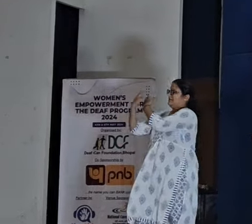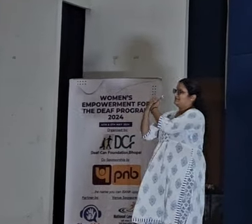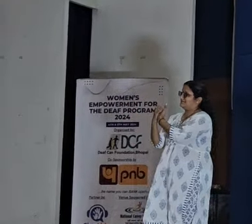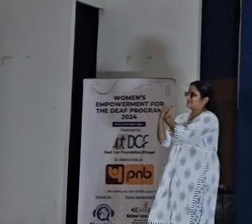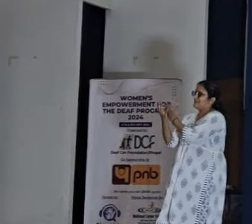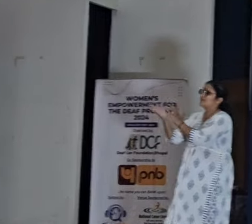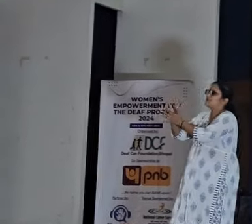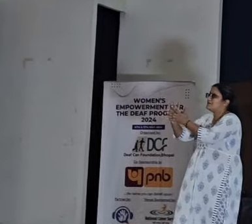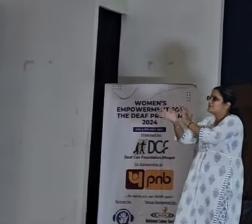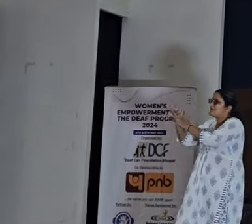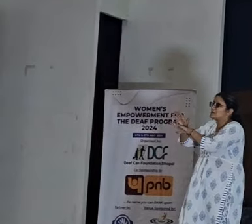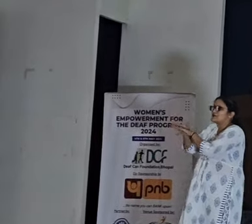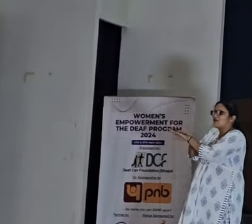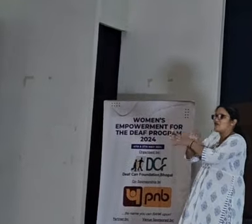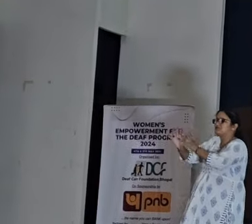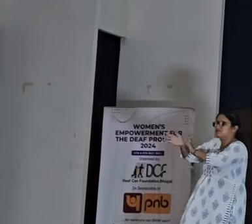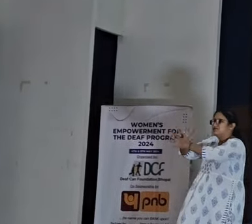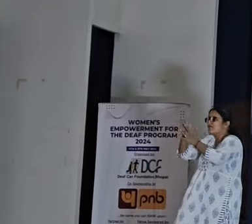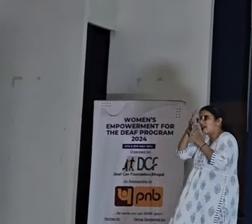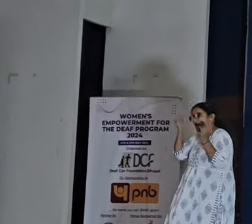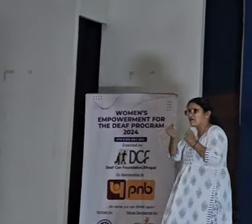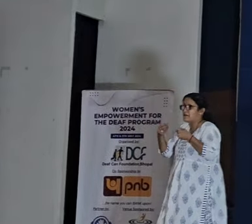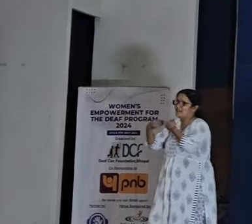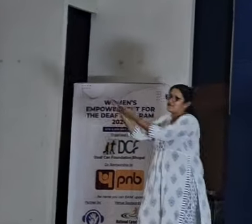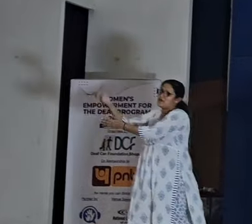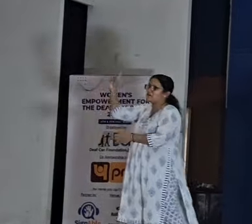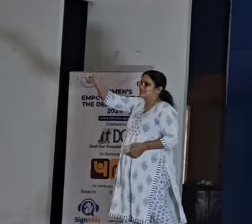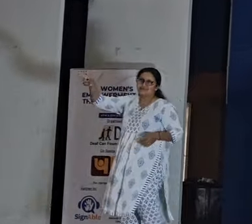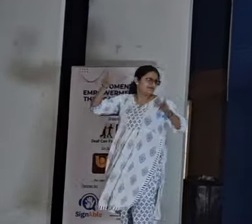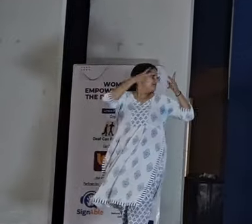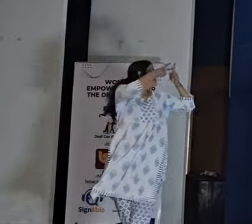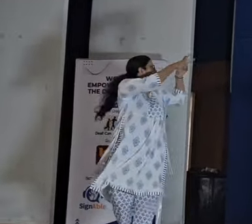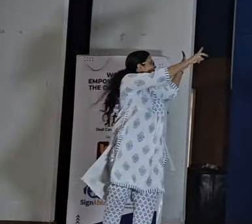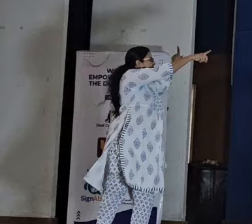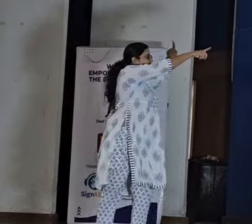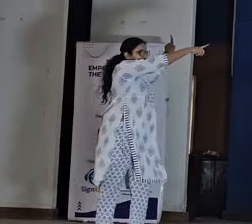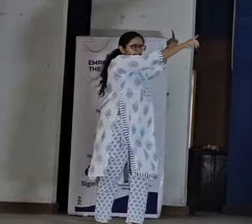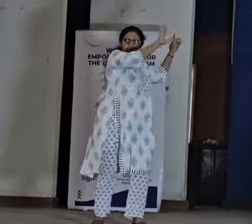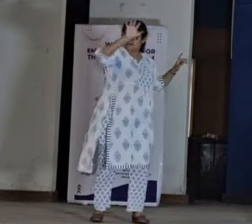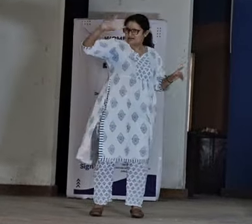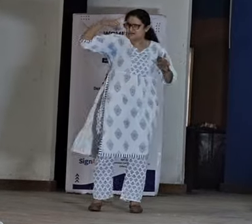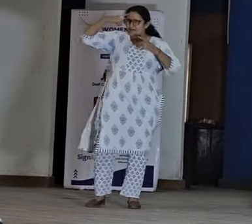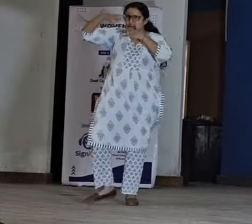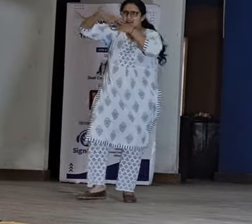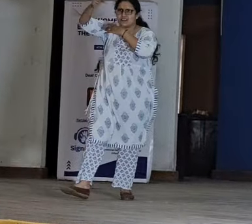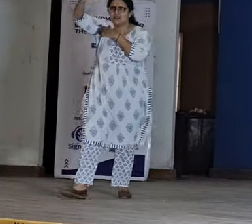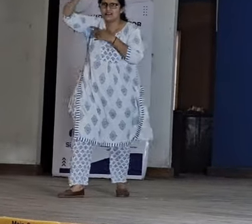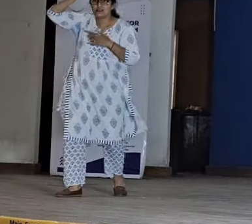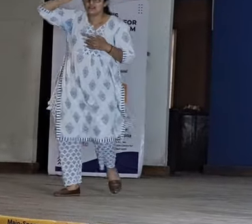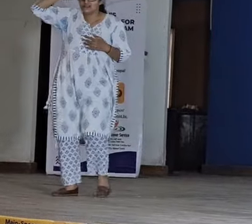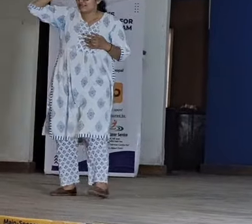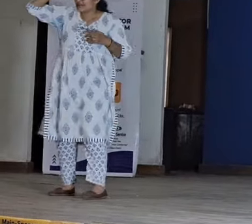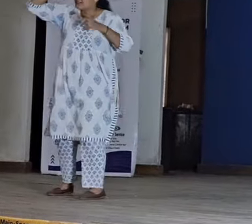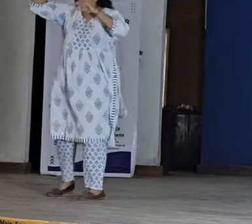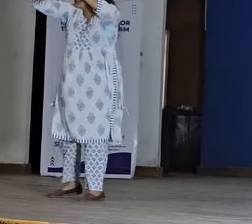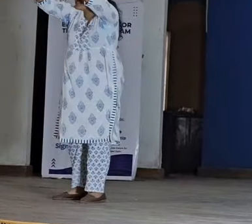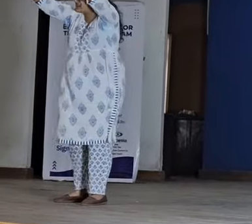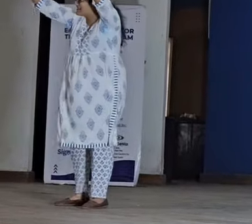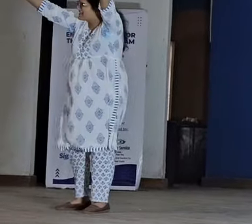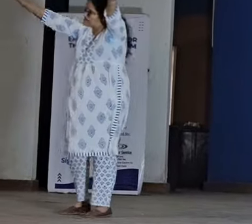करे। तो मतलब अगर मैं साइन कर रही हूँ तो मतलब अगर सामने वाला डेफ इंटरप्रेटर साइन कर रहा है तो मुझे वो समझ में आता